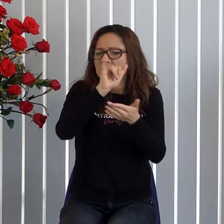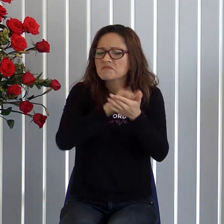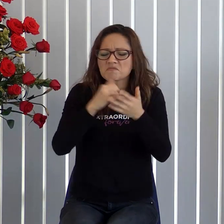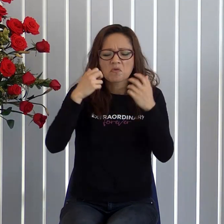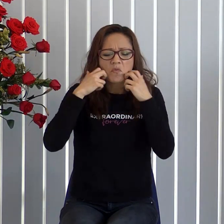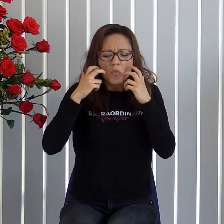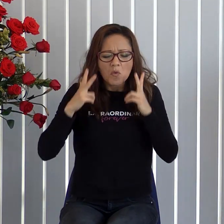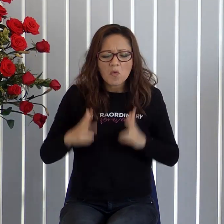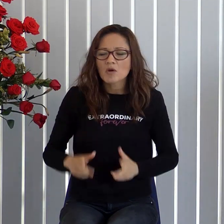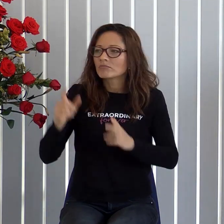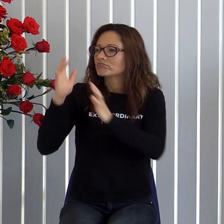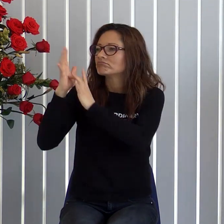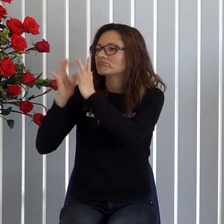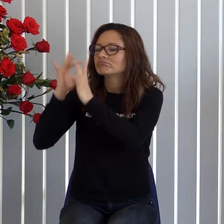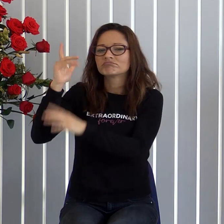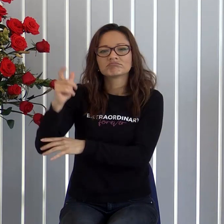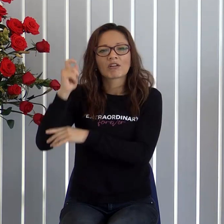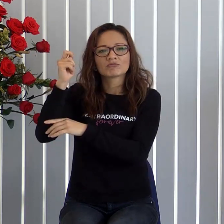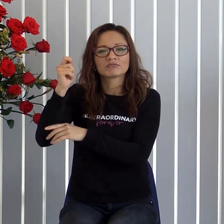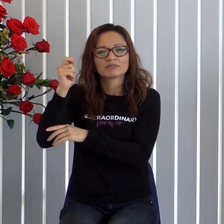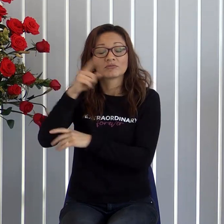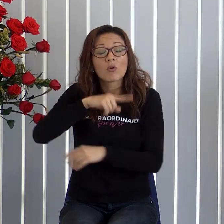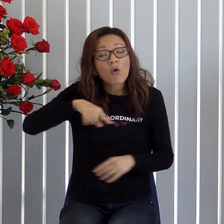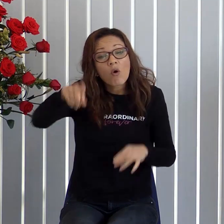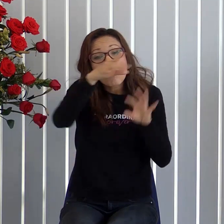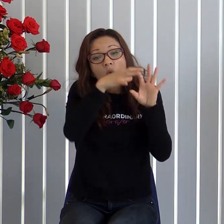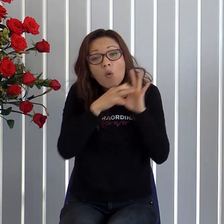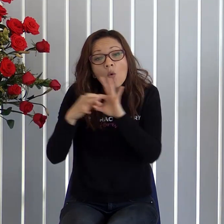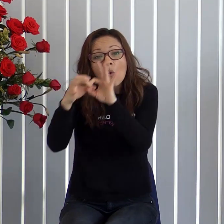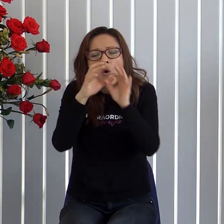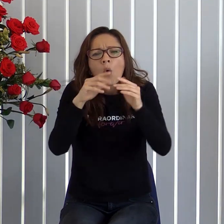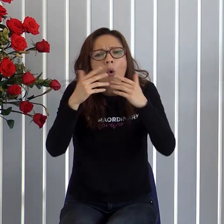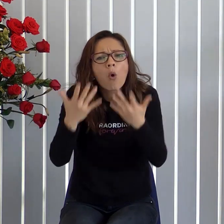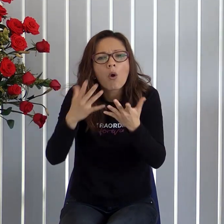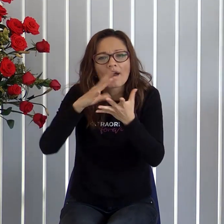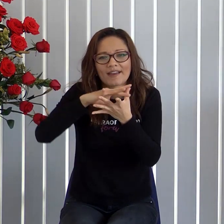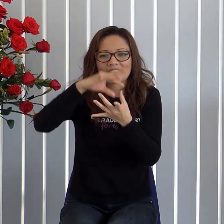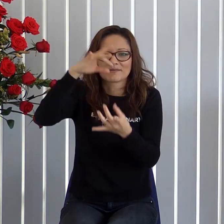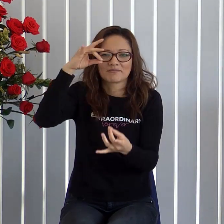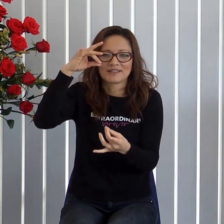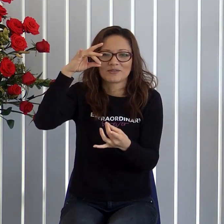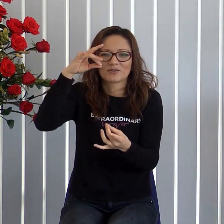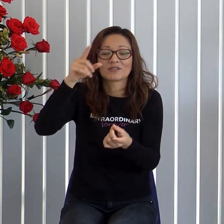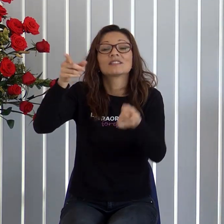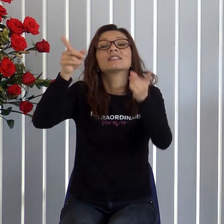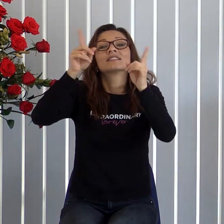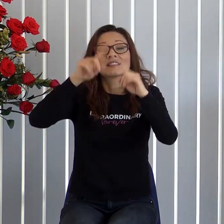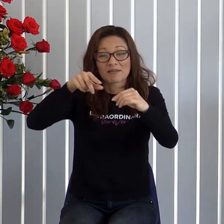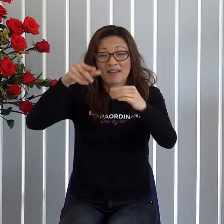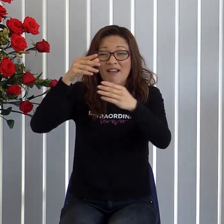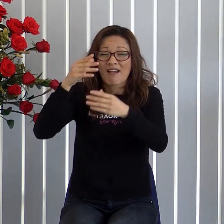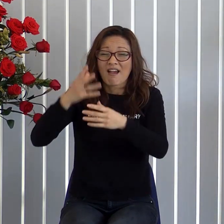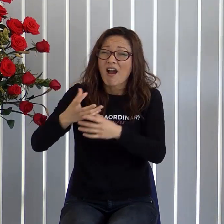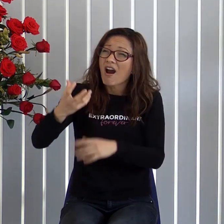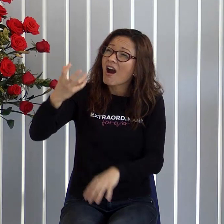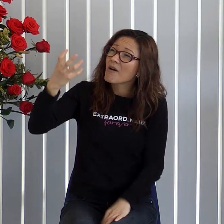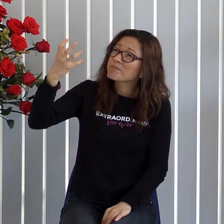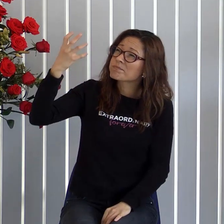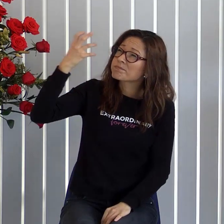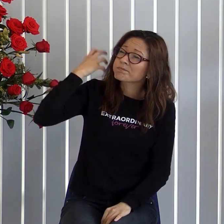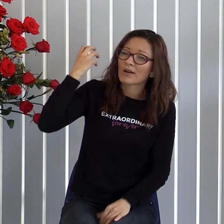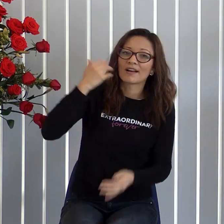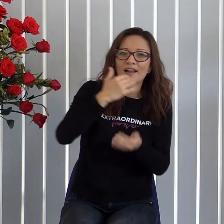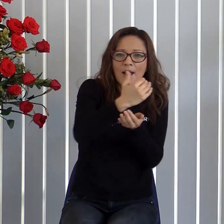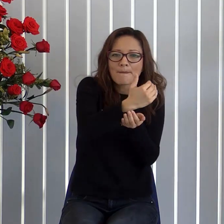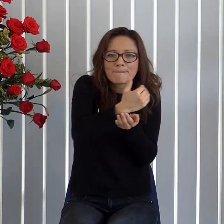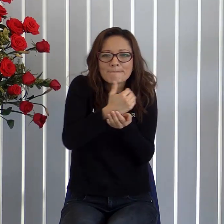Jesucristo, ¿sí? Es más, estamos unidos en el espíritu con aquellos santos que también fueron apartados